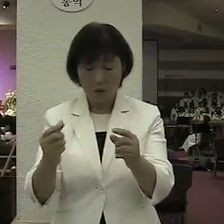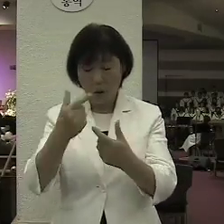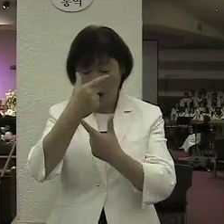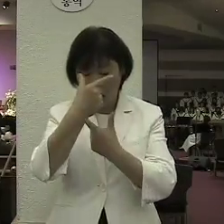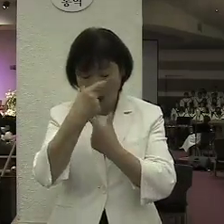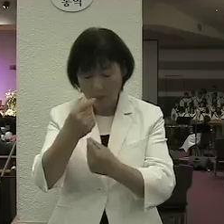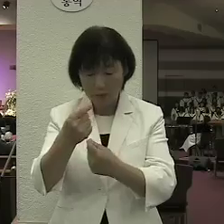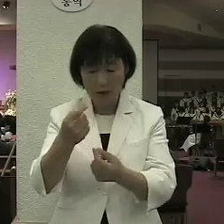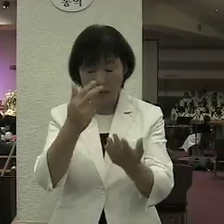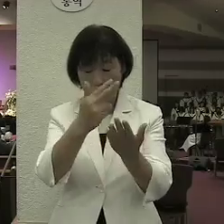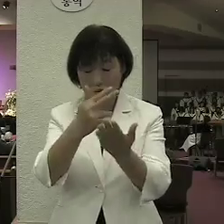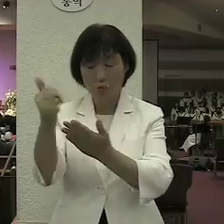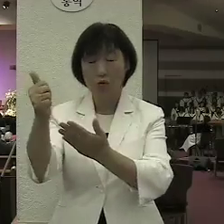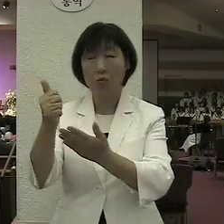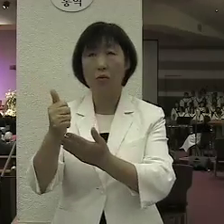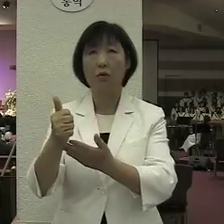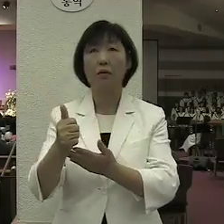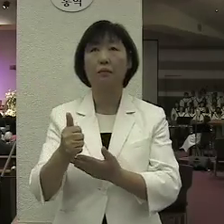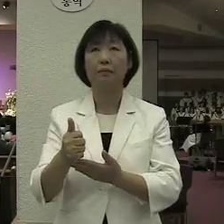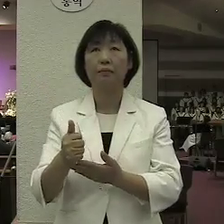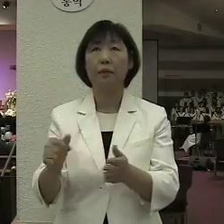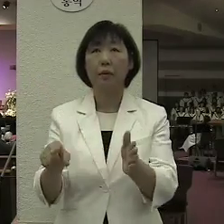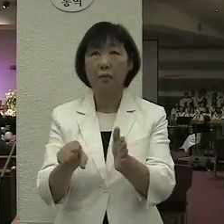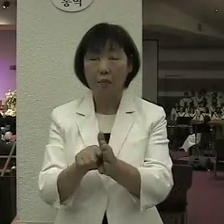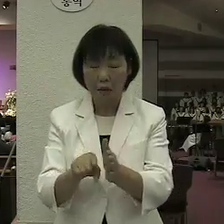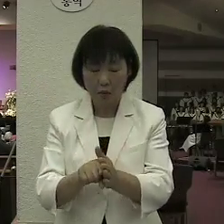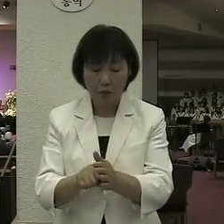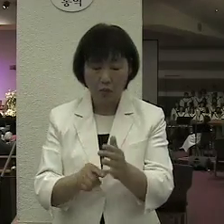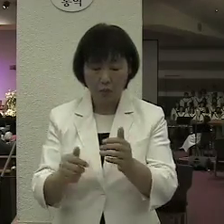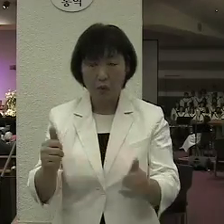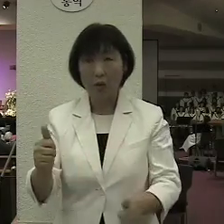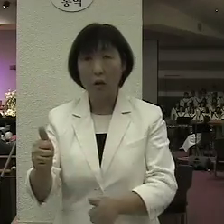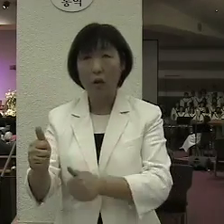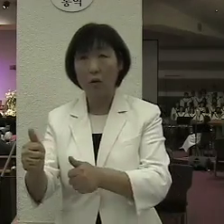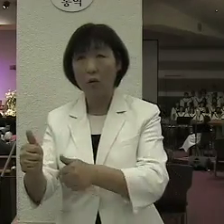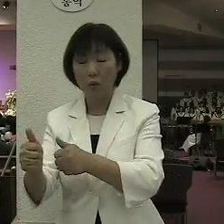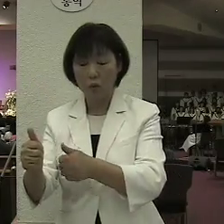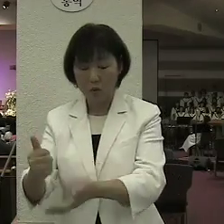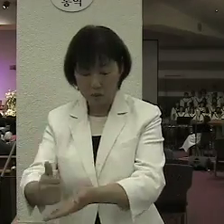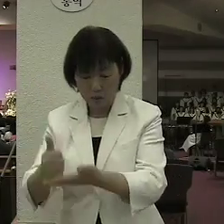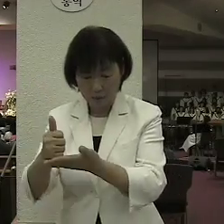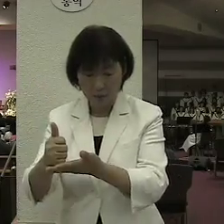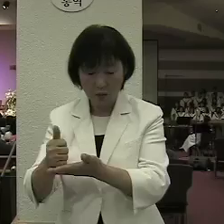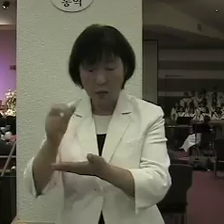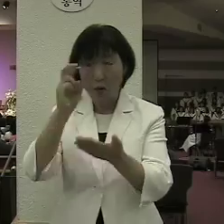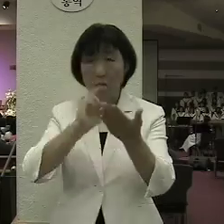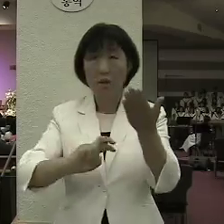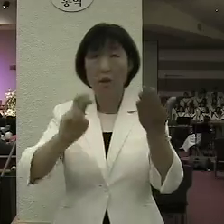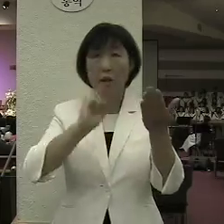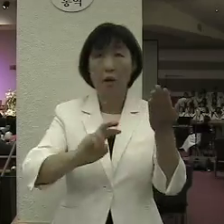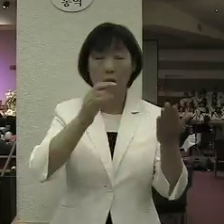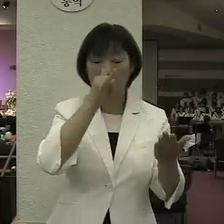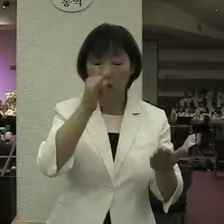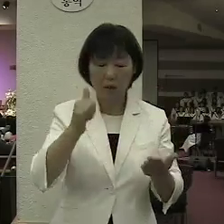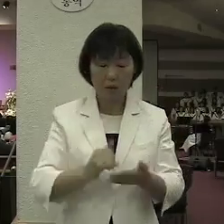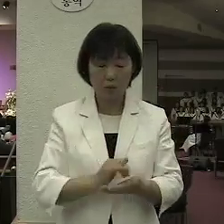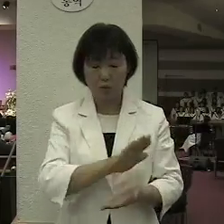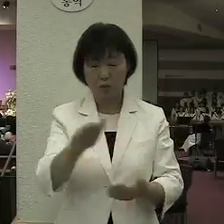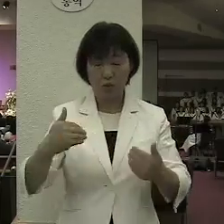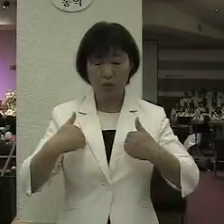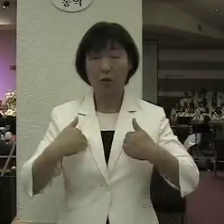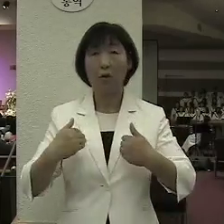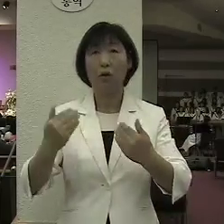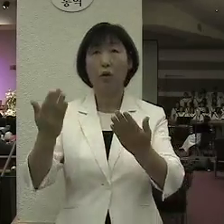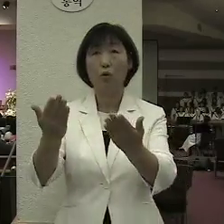우리의 찬양과 경배를 올려드리는 것이고, 우리가 주님의 복음을 들고 나갈 때마다, 예수 그리스도 이름으로 섬길